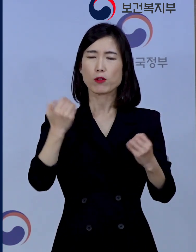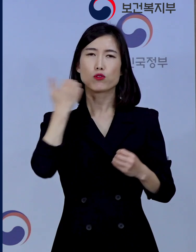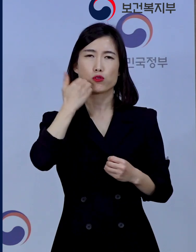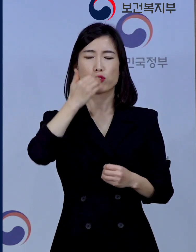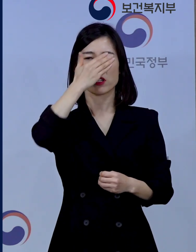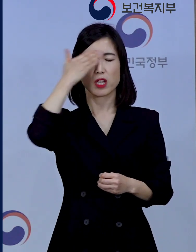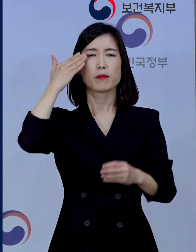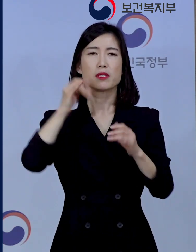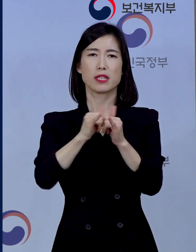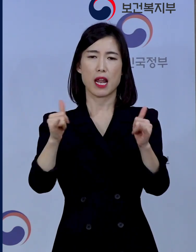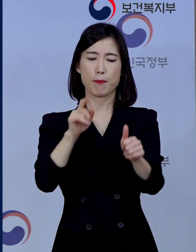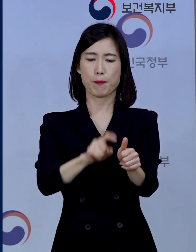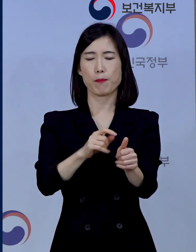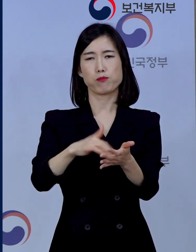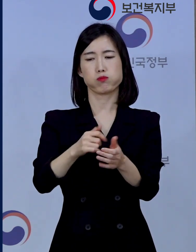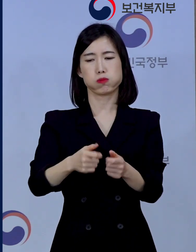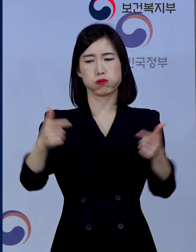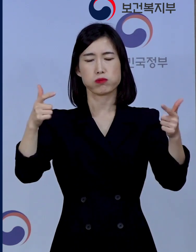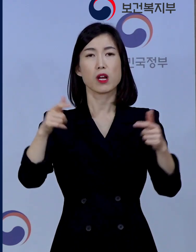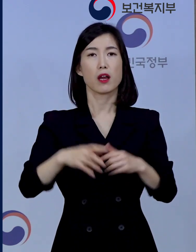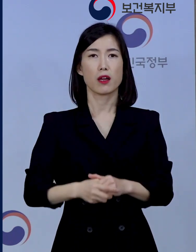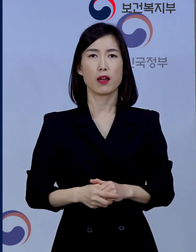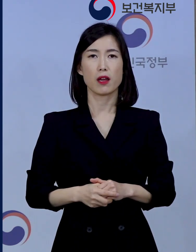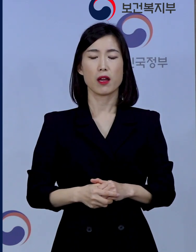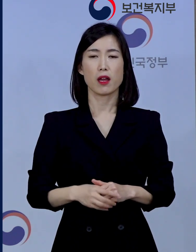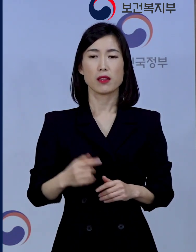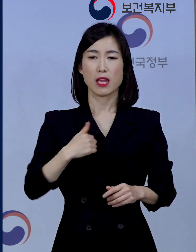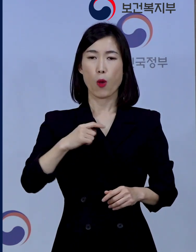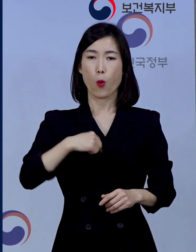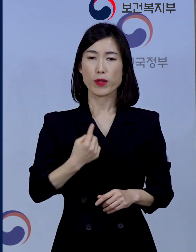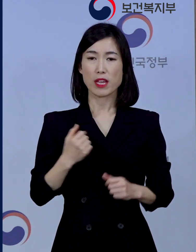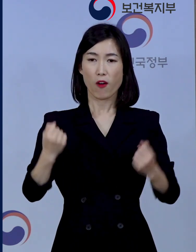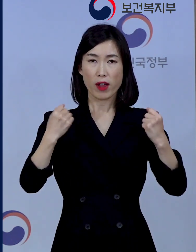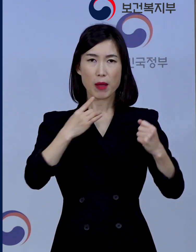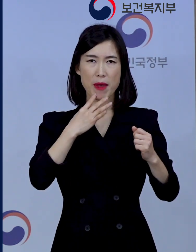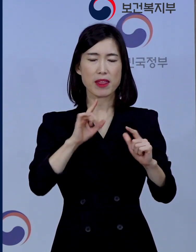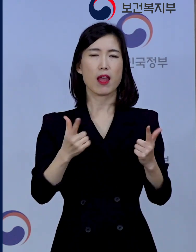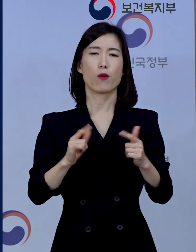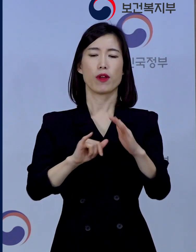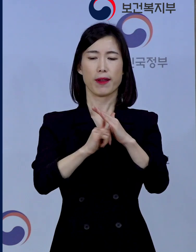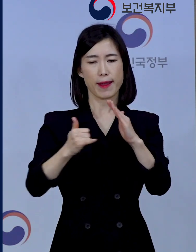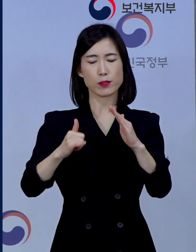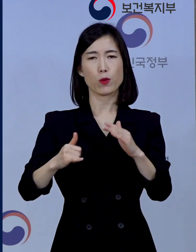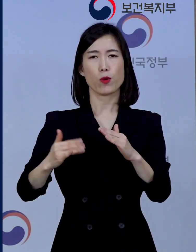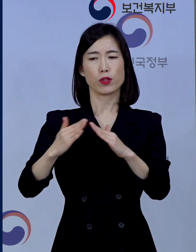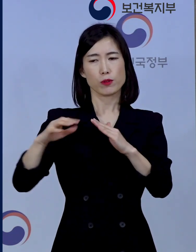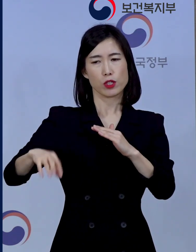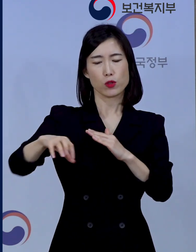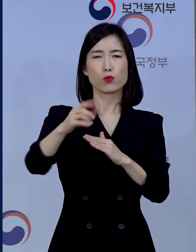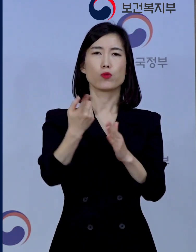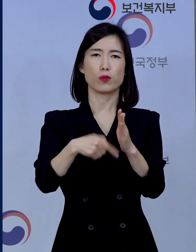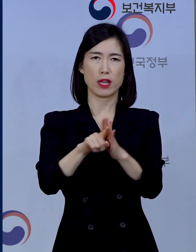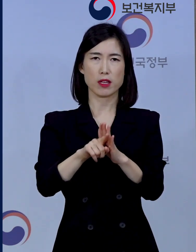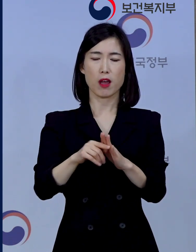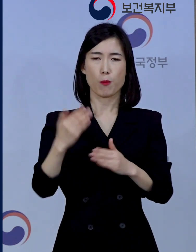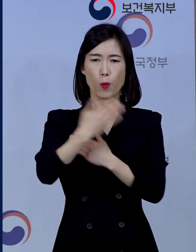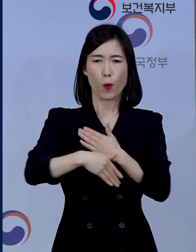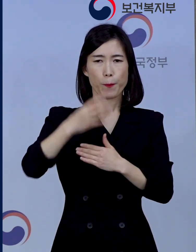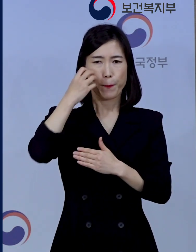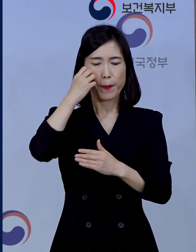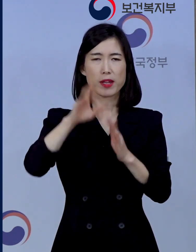많은 청장년층 환자의 비율이 높습니다. 본인뿐 아니라 우리 가족과 이웃을 위해 증상이